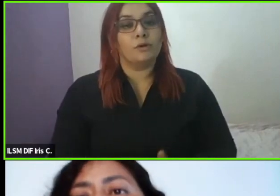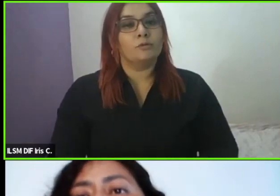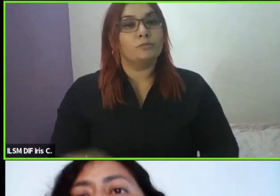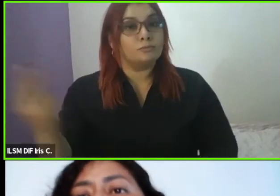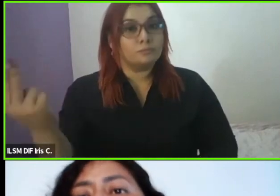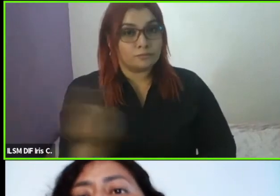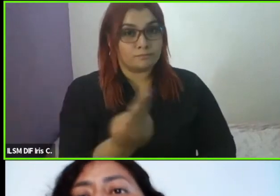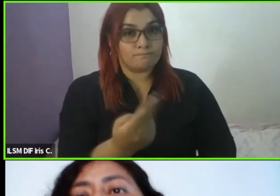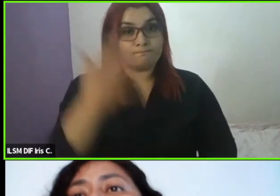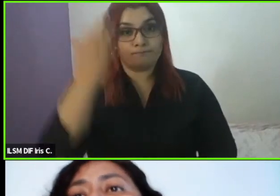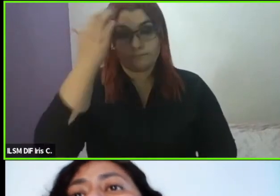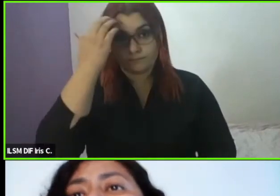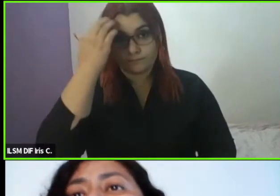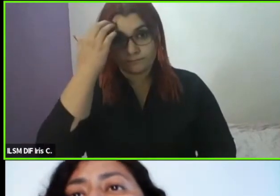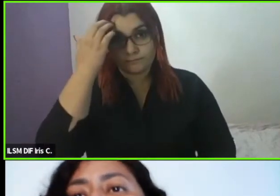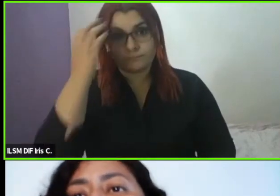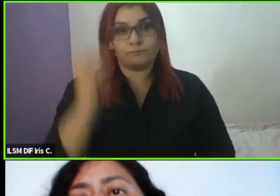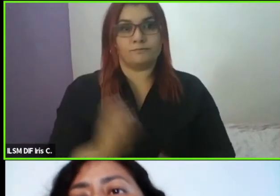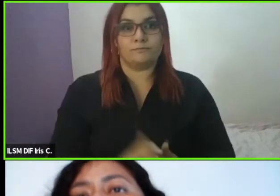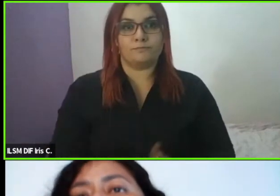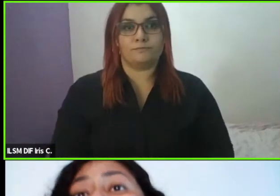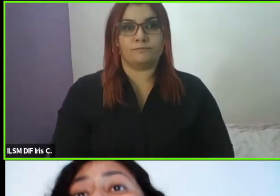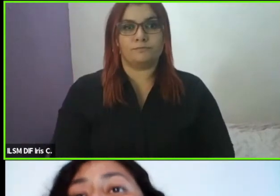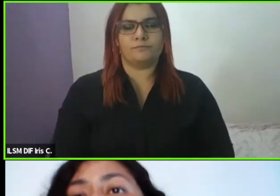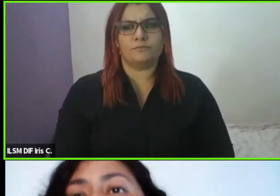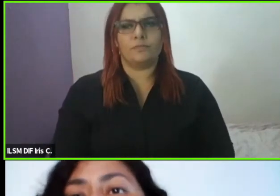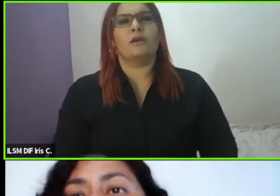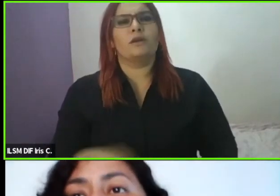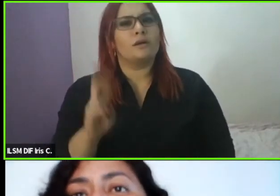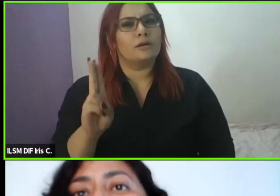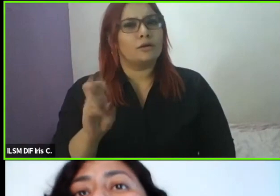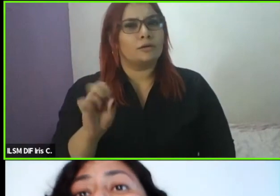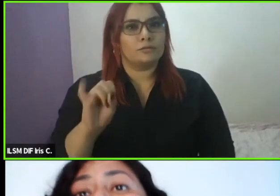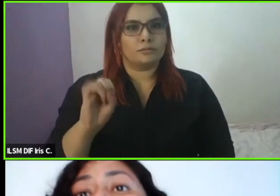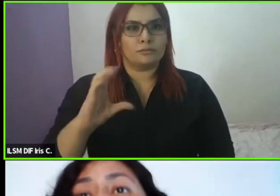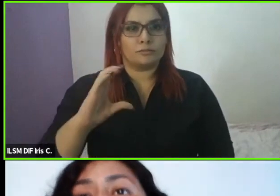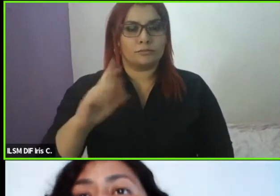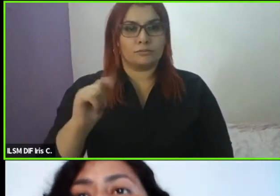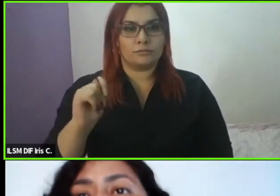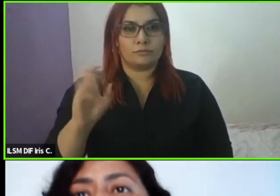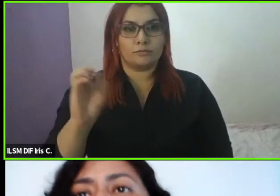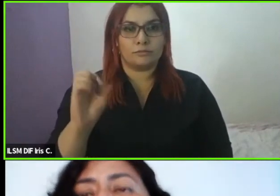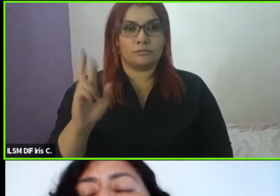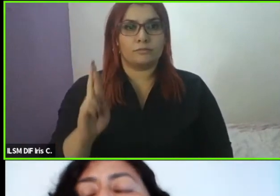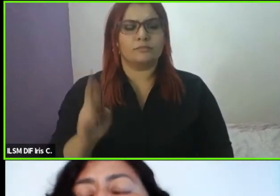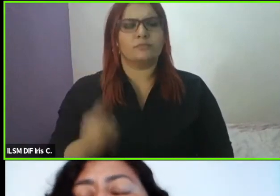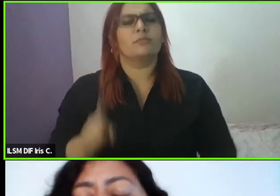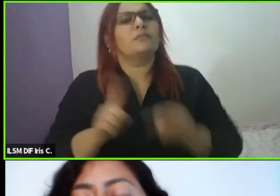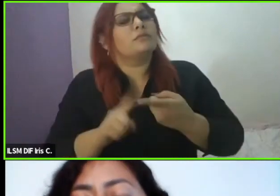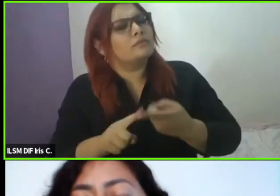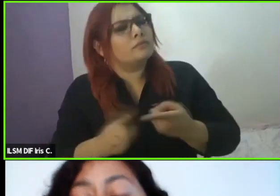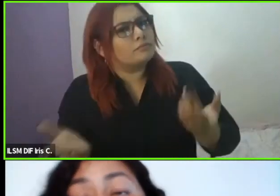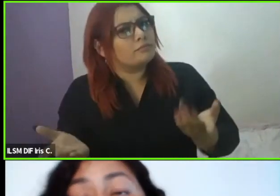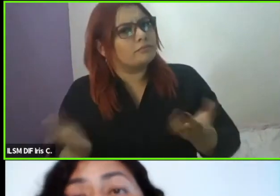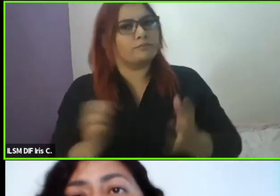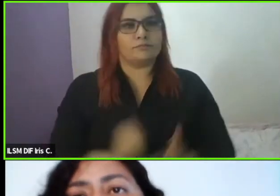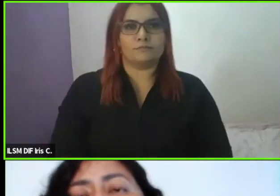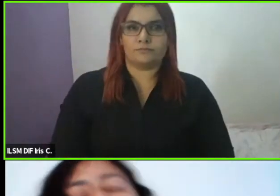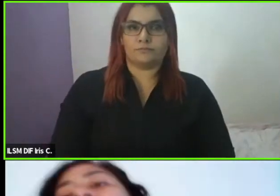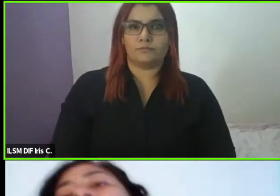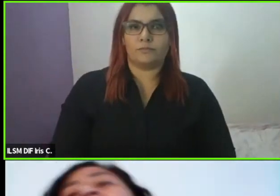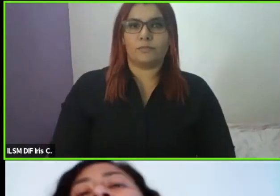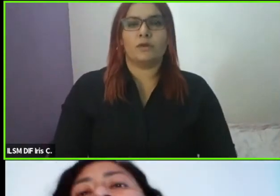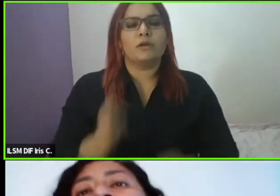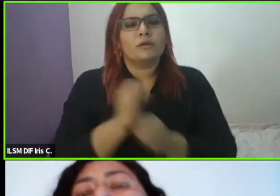aproximemos a quién es Víctor, desde dónde nos habla, desde dónde nos comparte sus